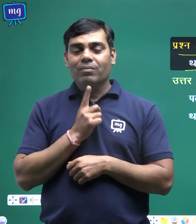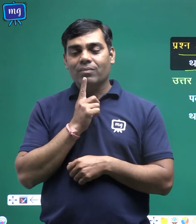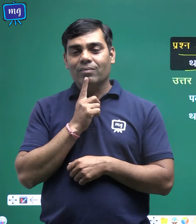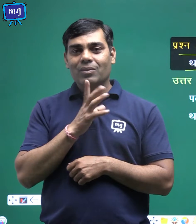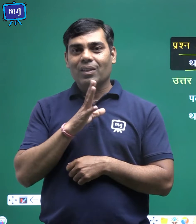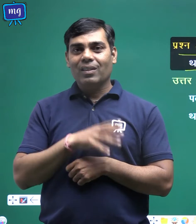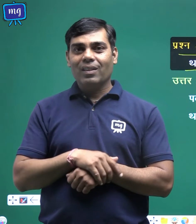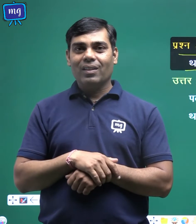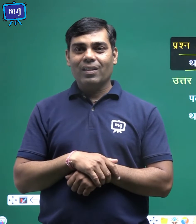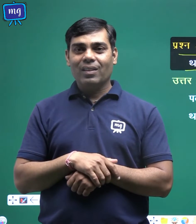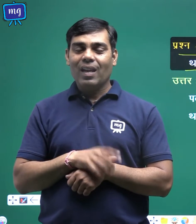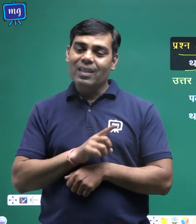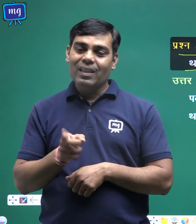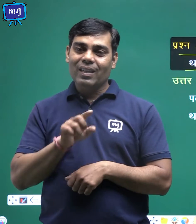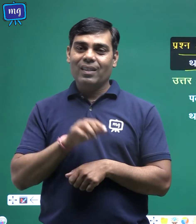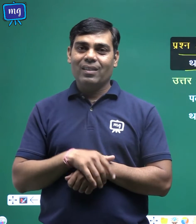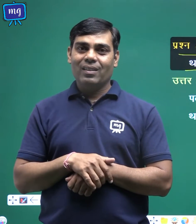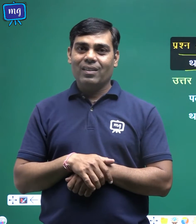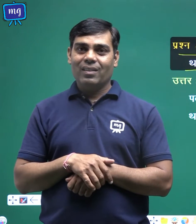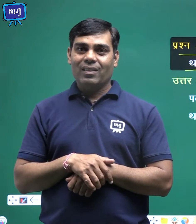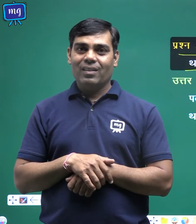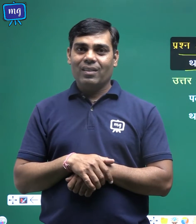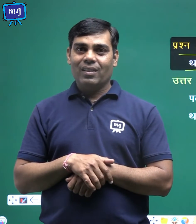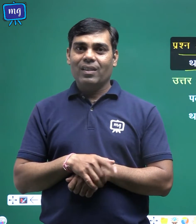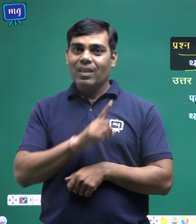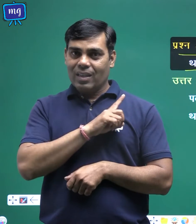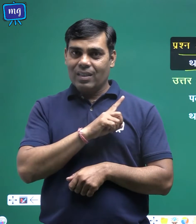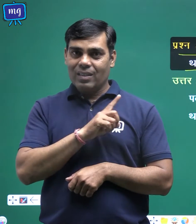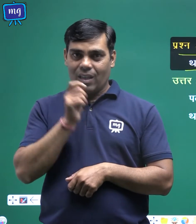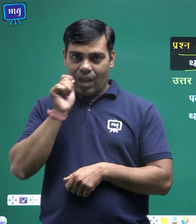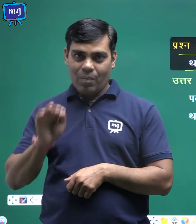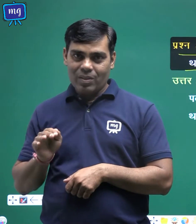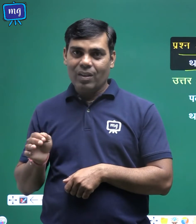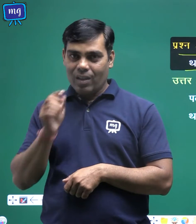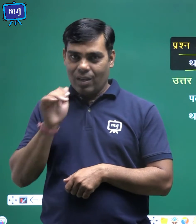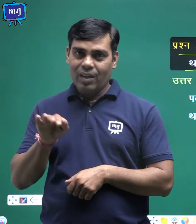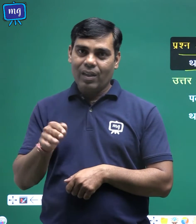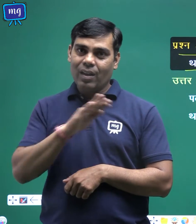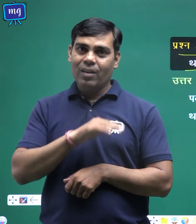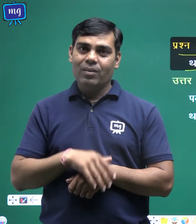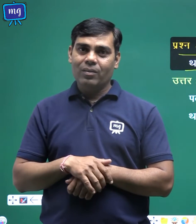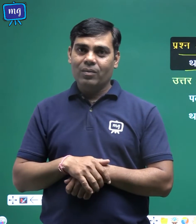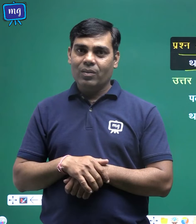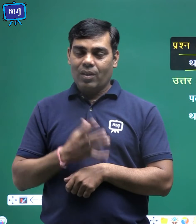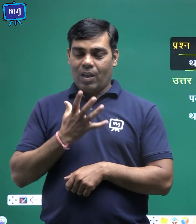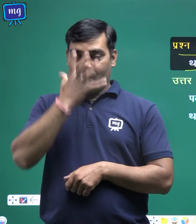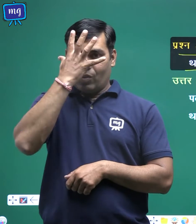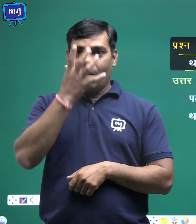है। ऐसा ही इस बच्चे का या लड़के का